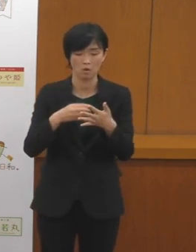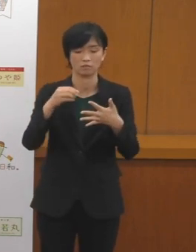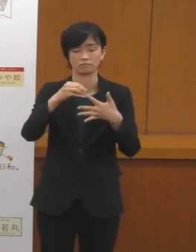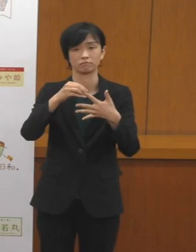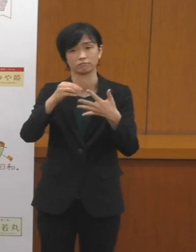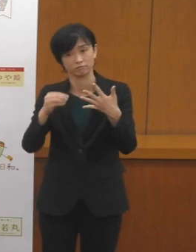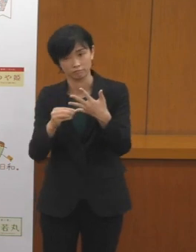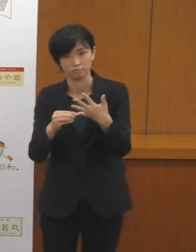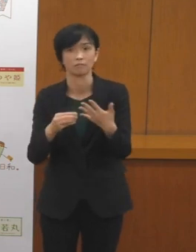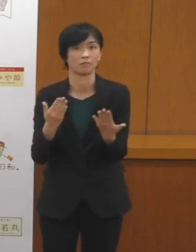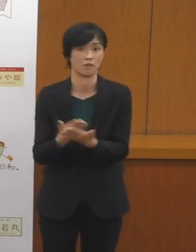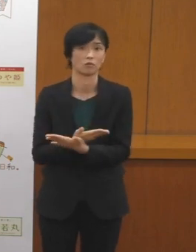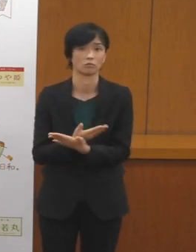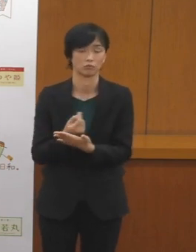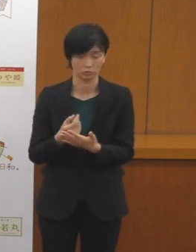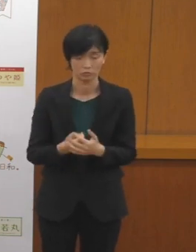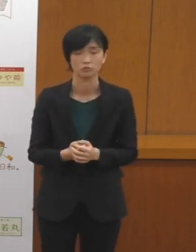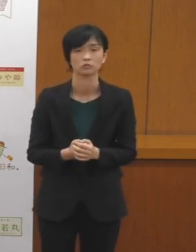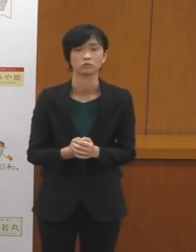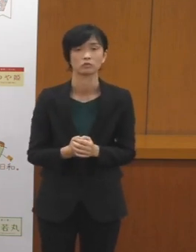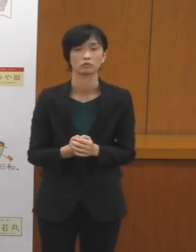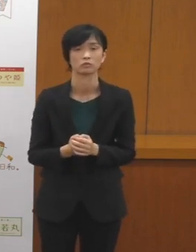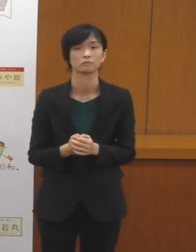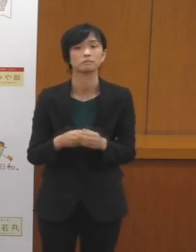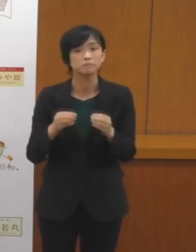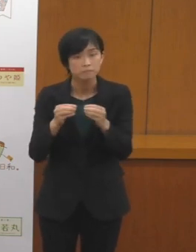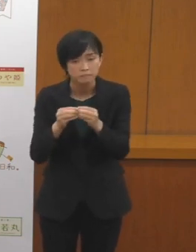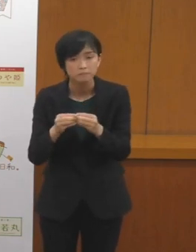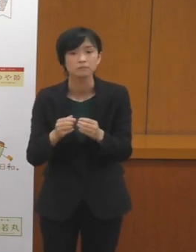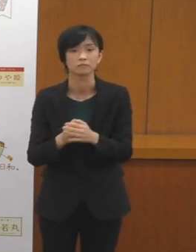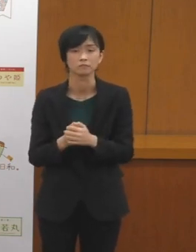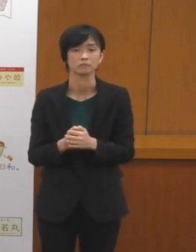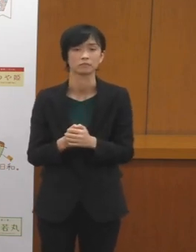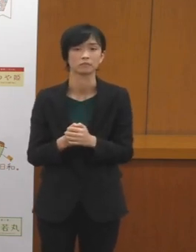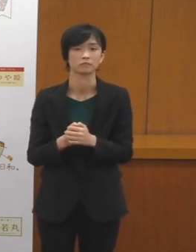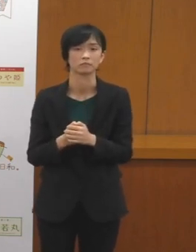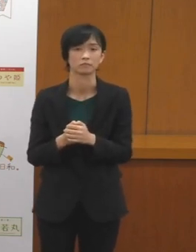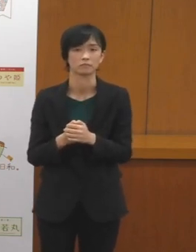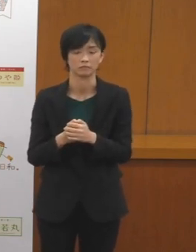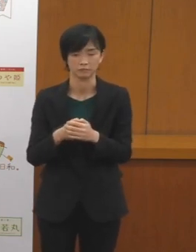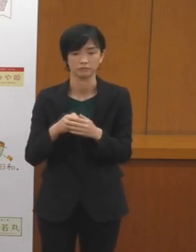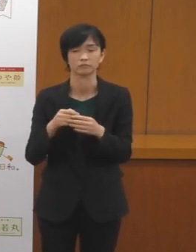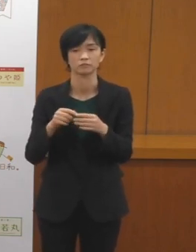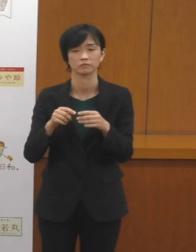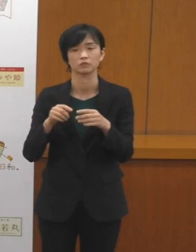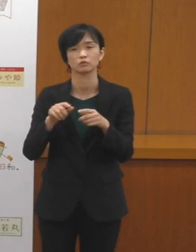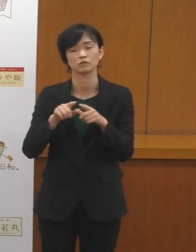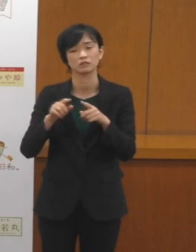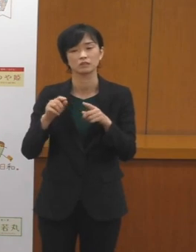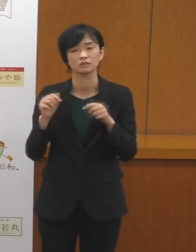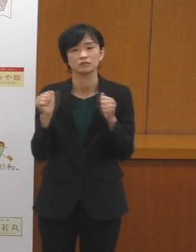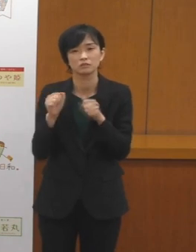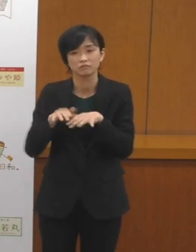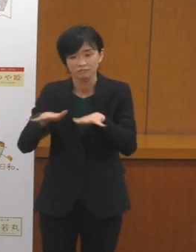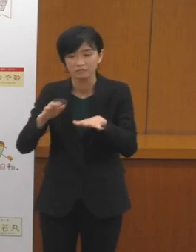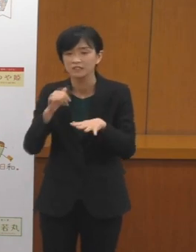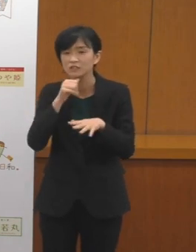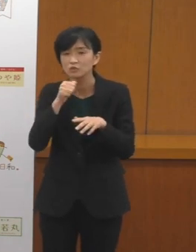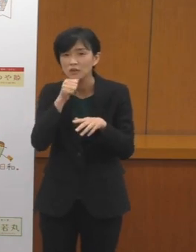ます他のインフルエンザ並みの感染症といった扱いに変わるわけなんですけれども